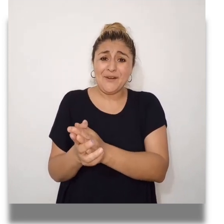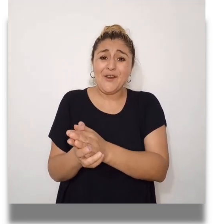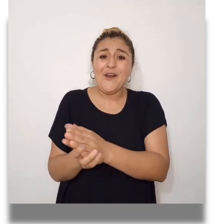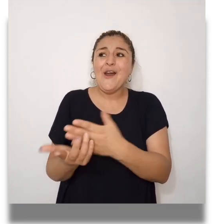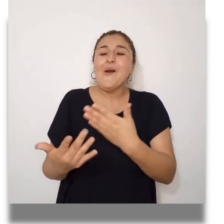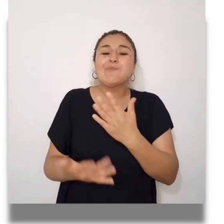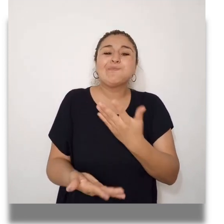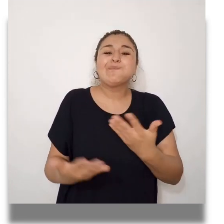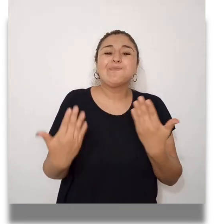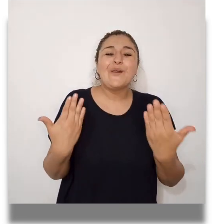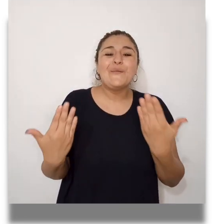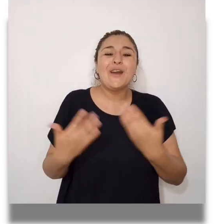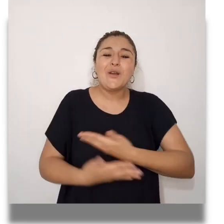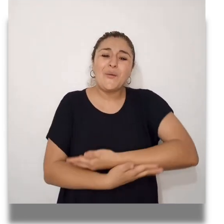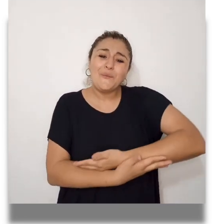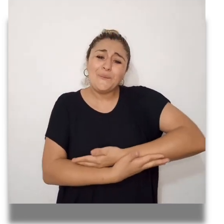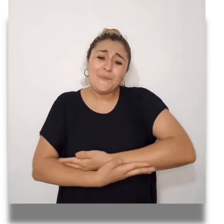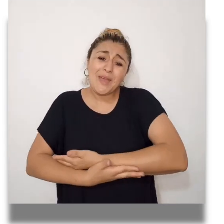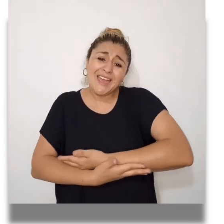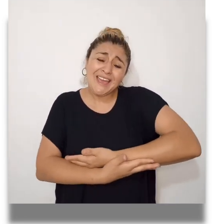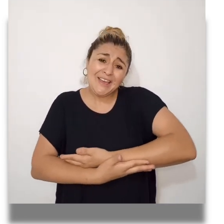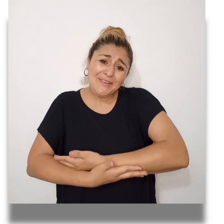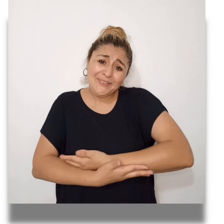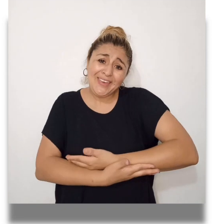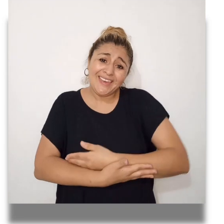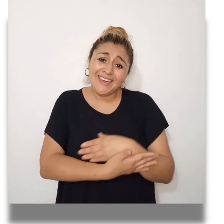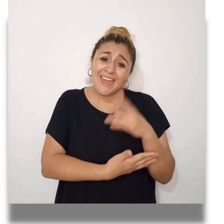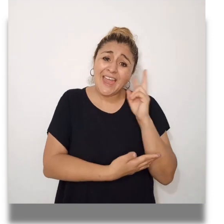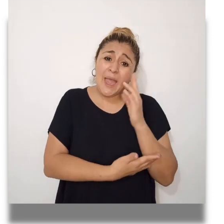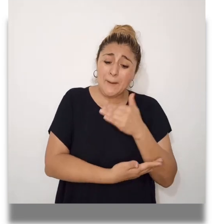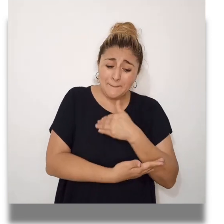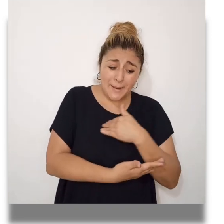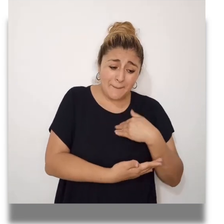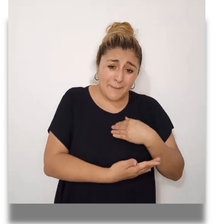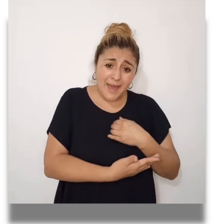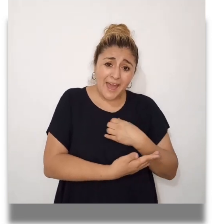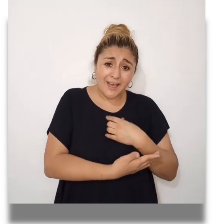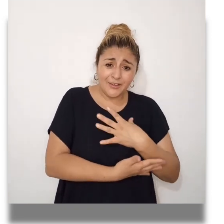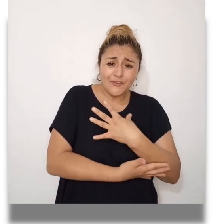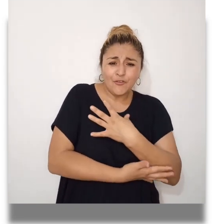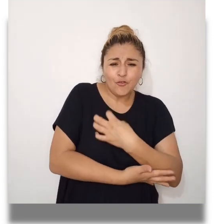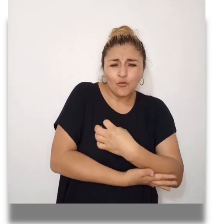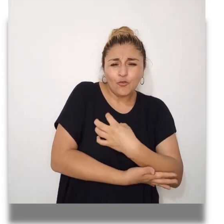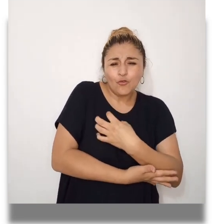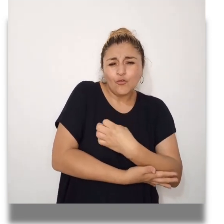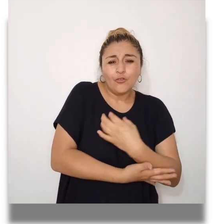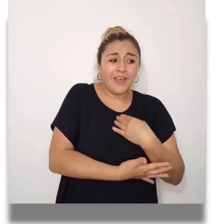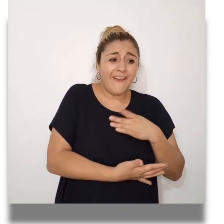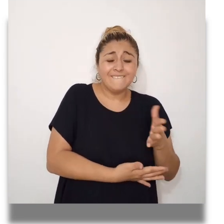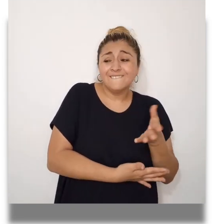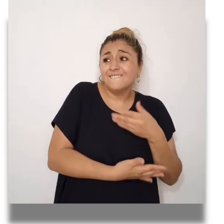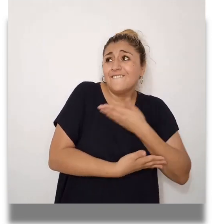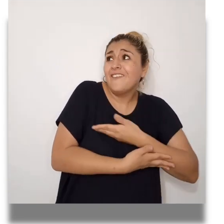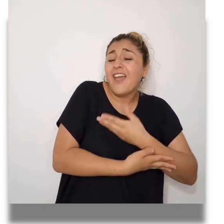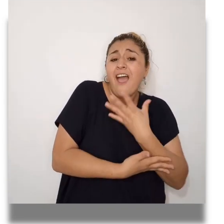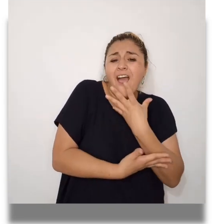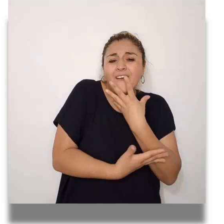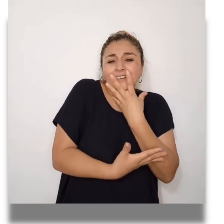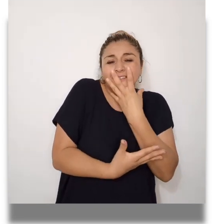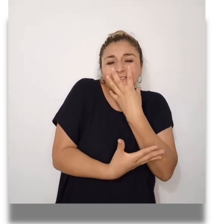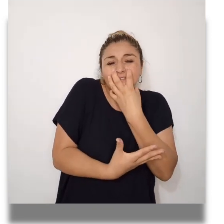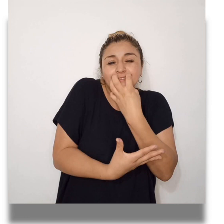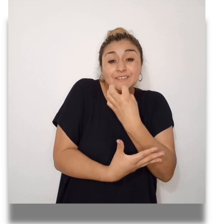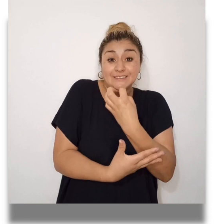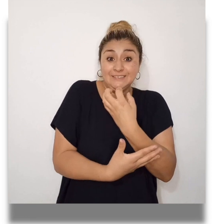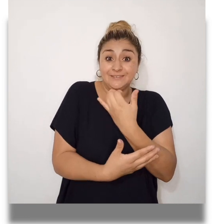lui prépare. Desear la leche que su mamá le prepara. On va lire 1 Pierre chapitre